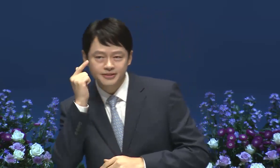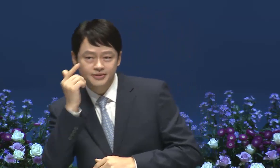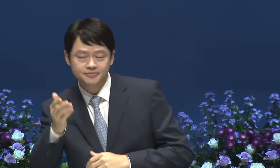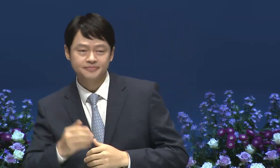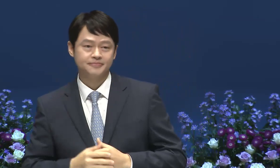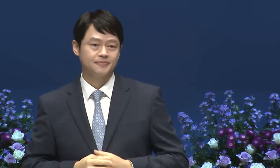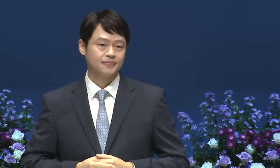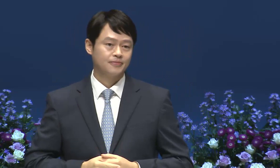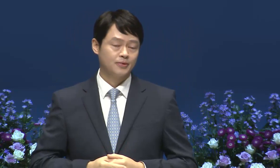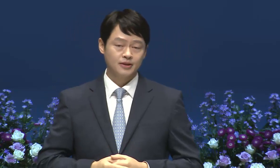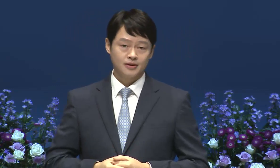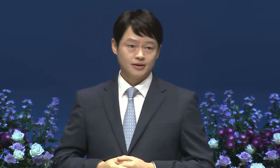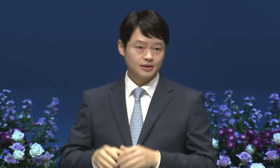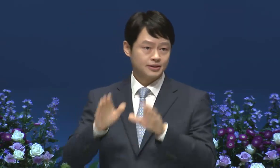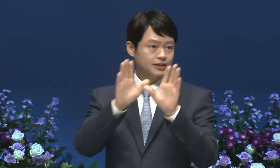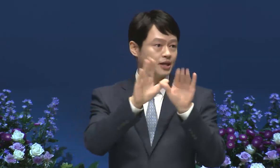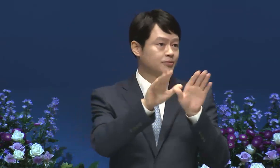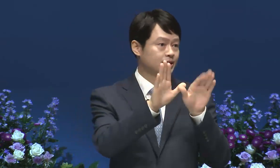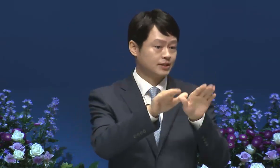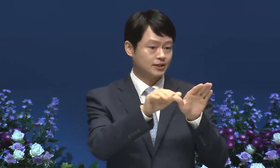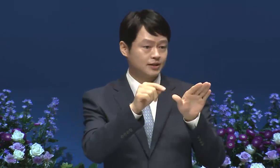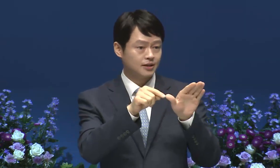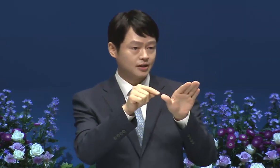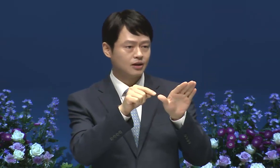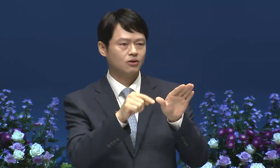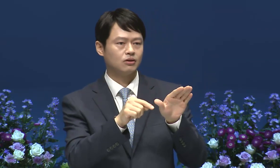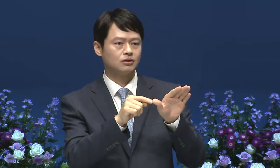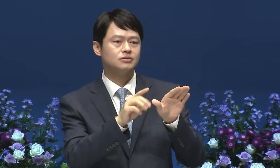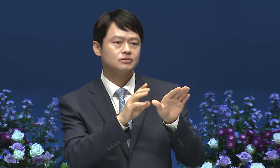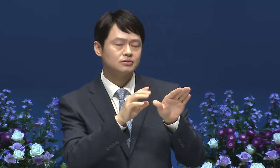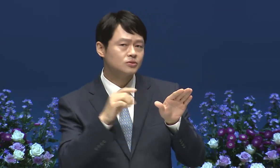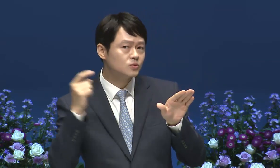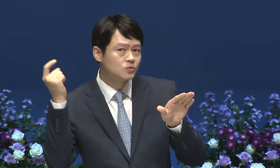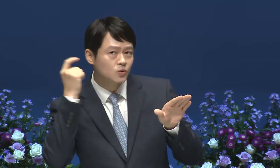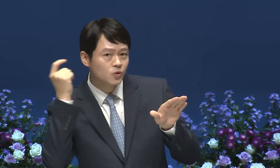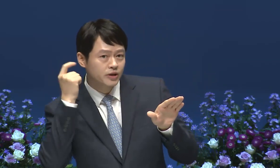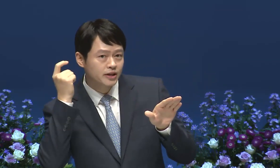나비의 비밀이 있습니다. 혹시 여러분 나비의 비밀을 아십니까?